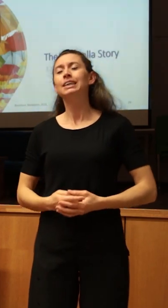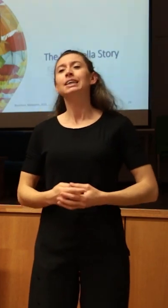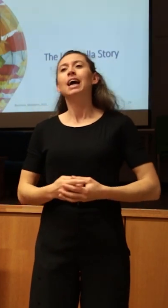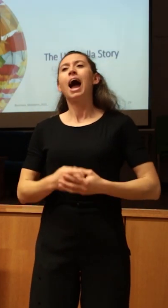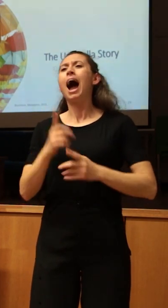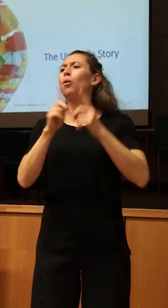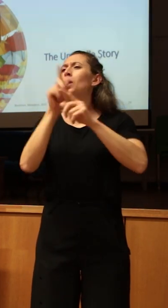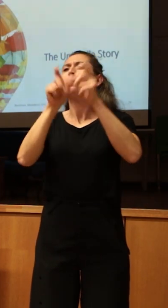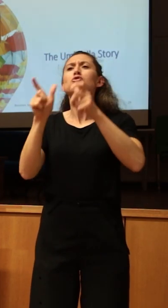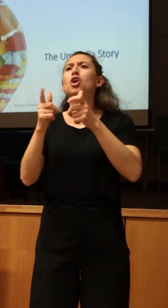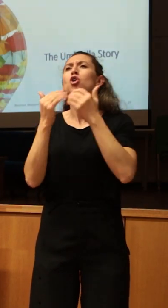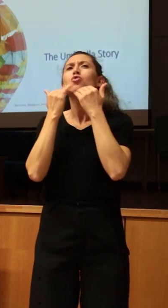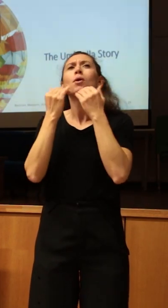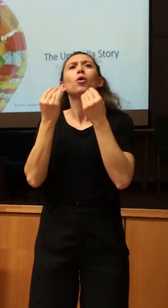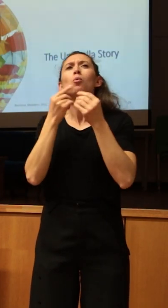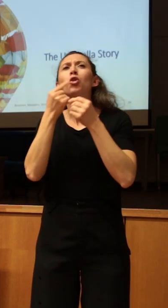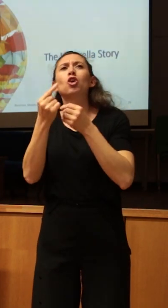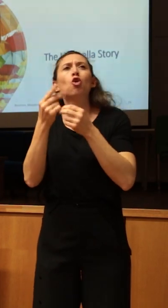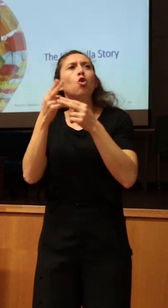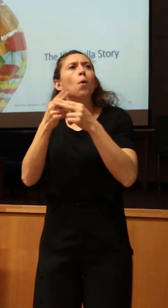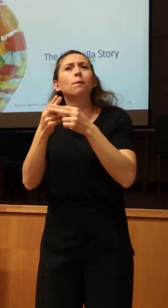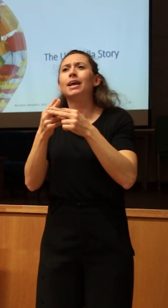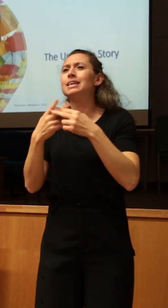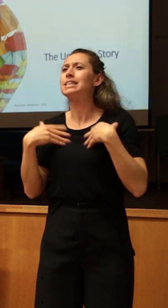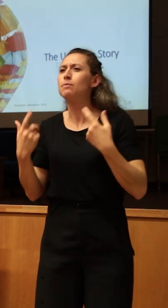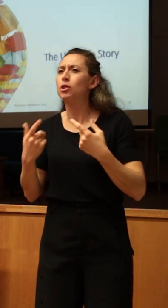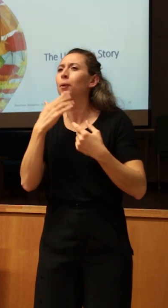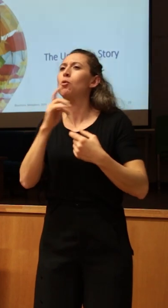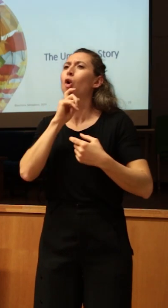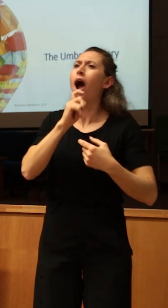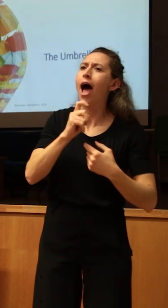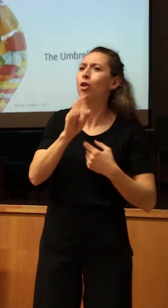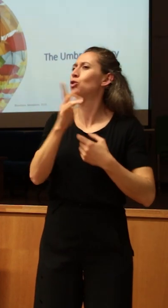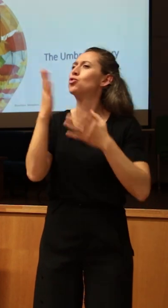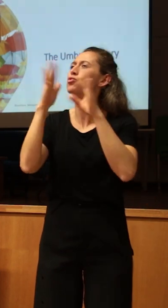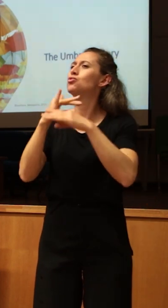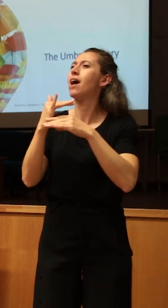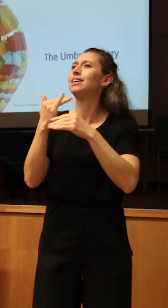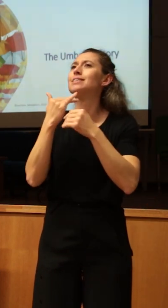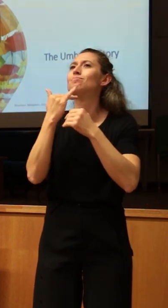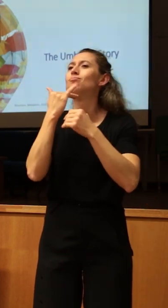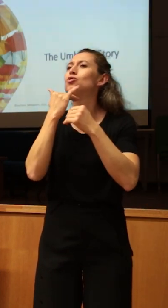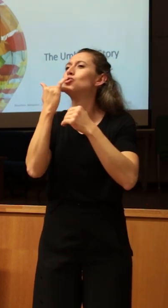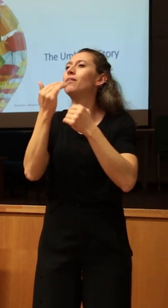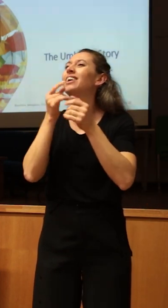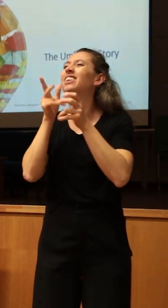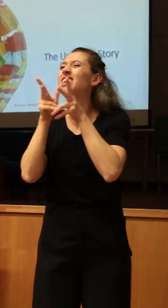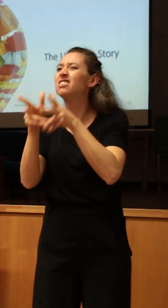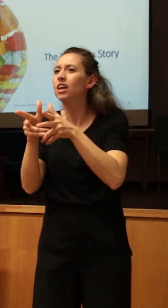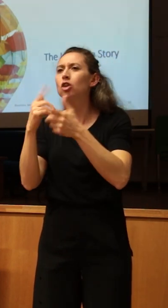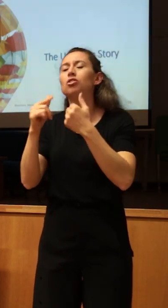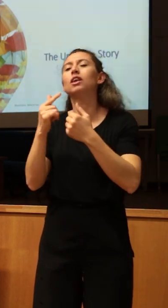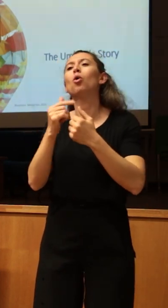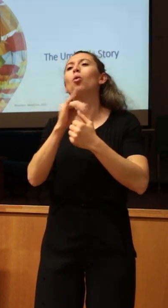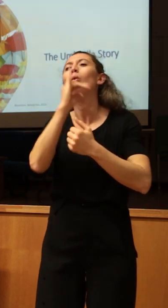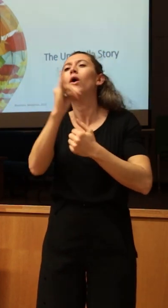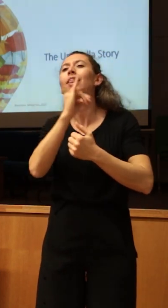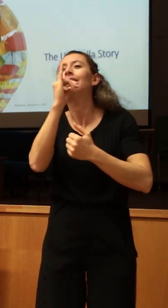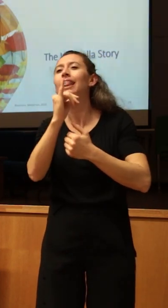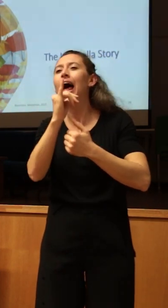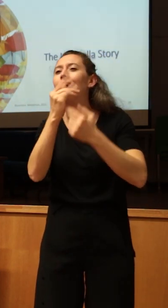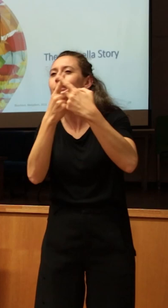Porque hay gente que no sabe cómo nombrar los sentimientos. Estoy enojado. Entonces cuentan la historia, lo dicen de otra